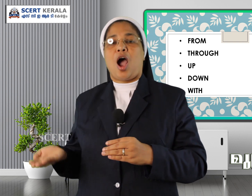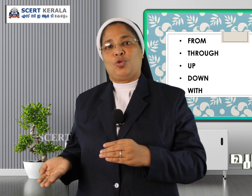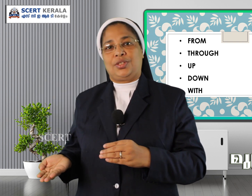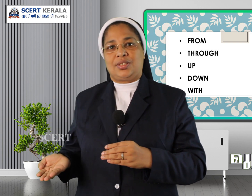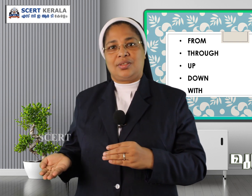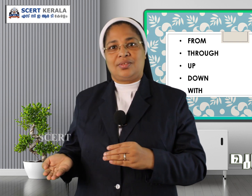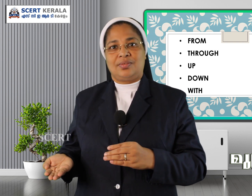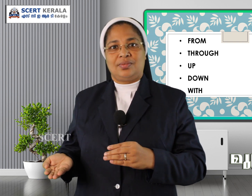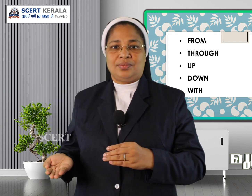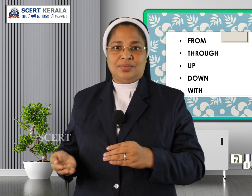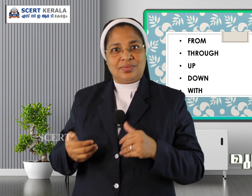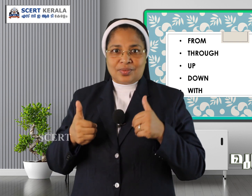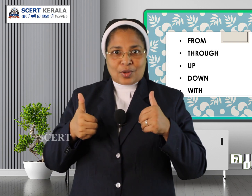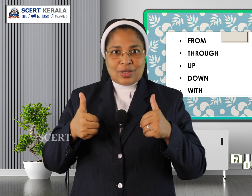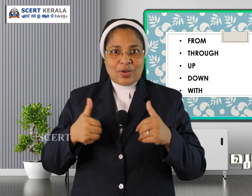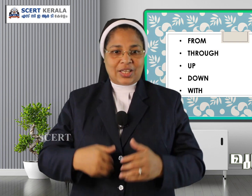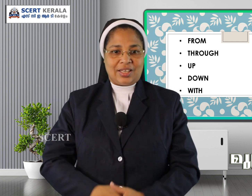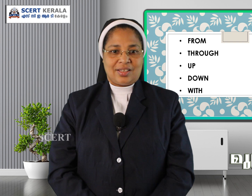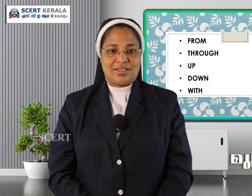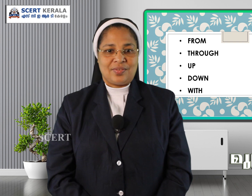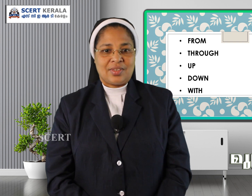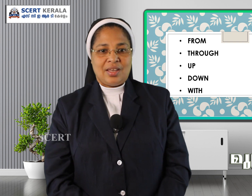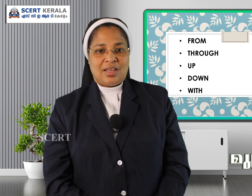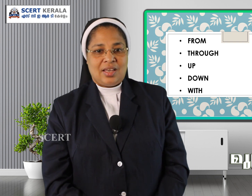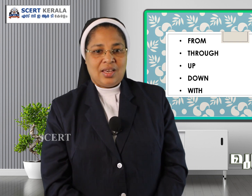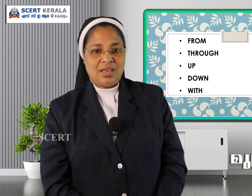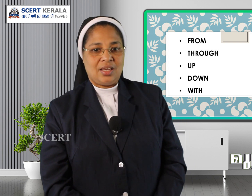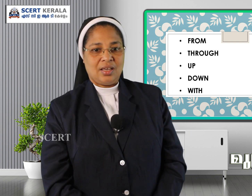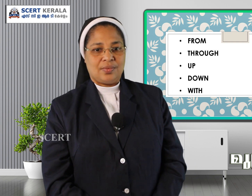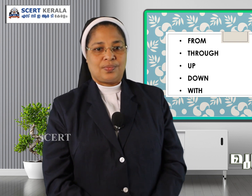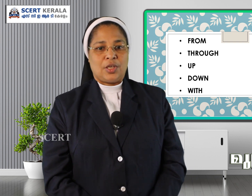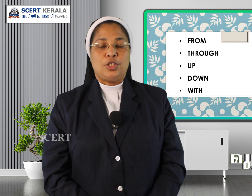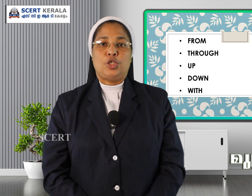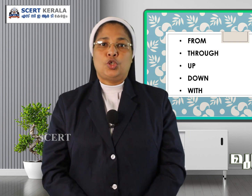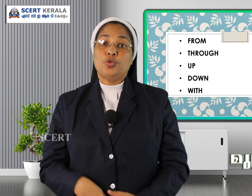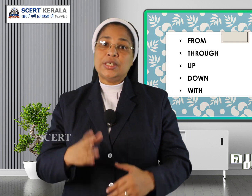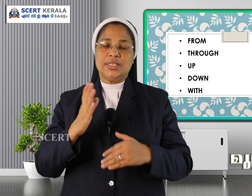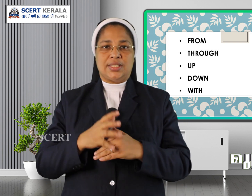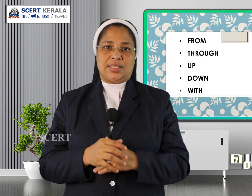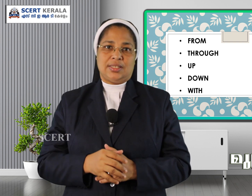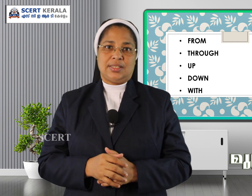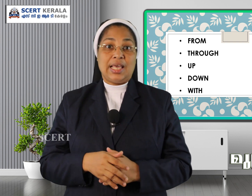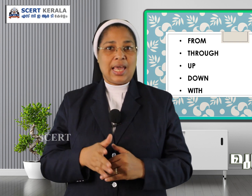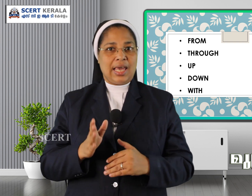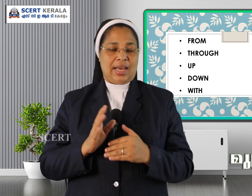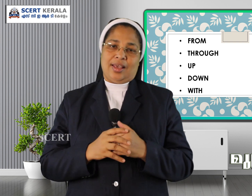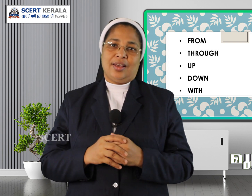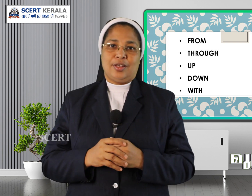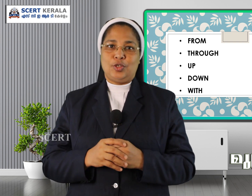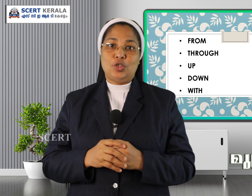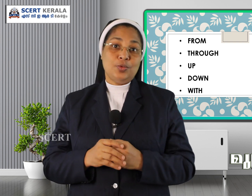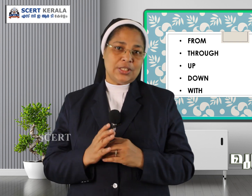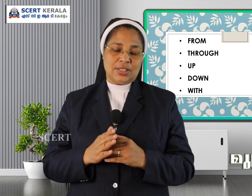out ഓക്കേ ഇനി towards നേരെ towards